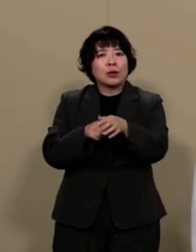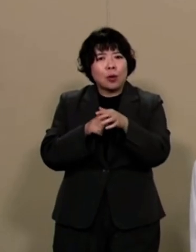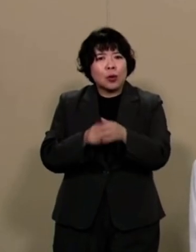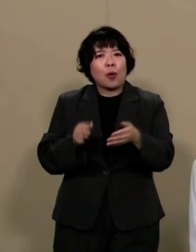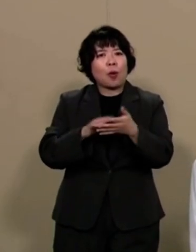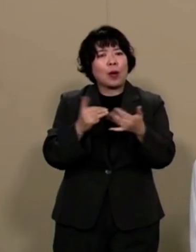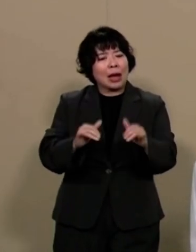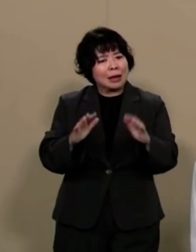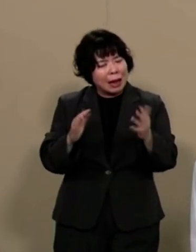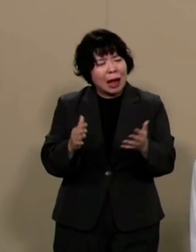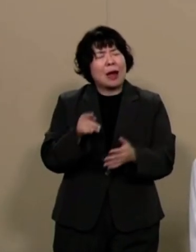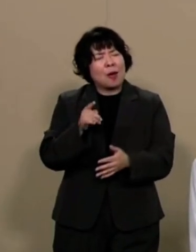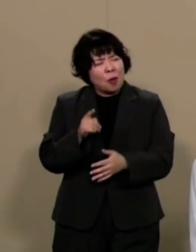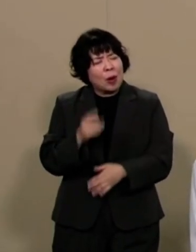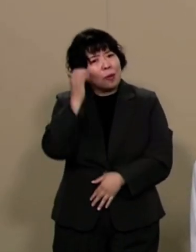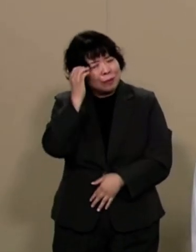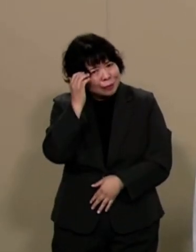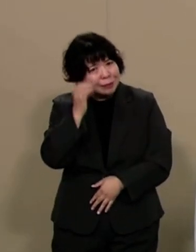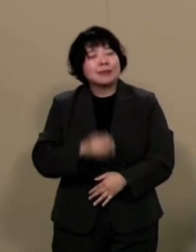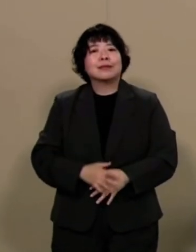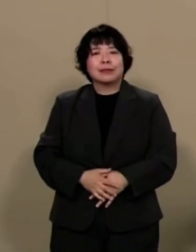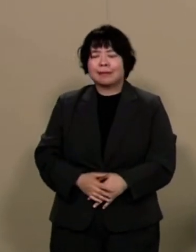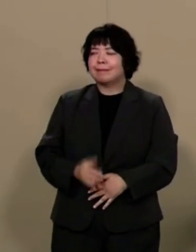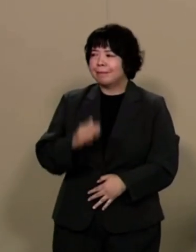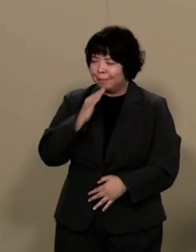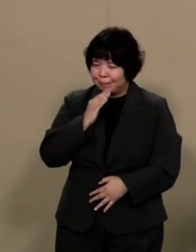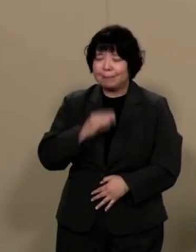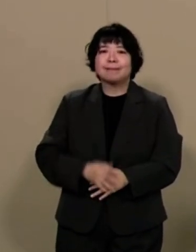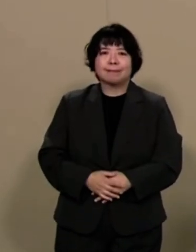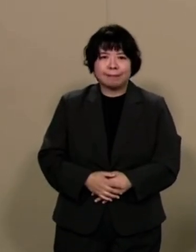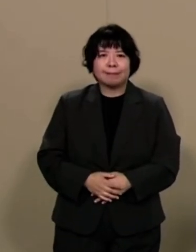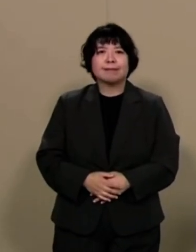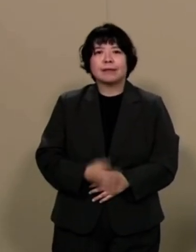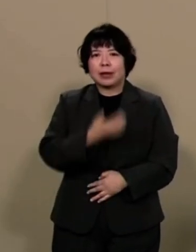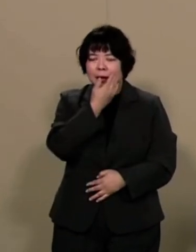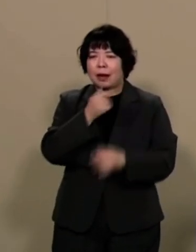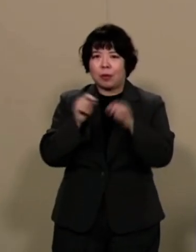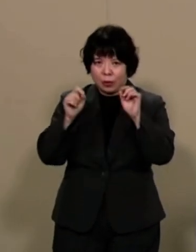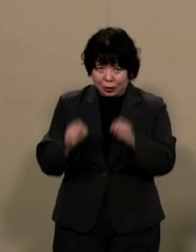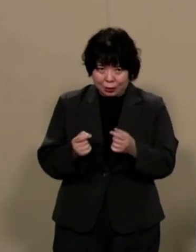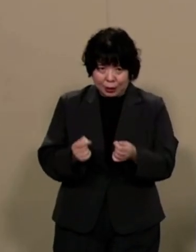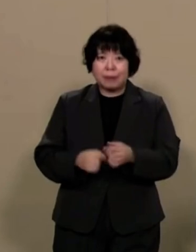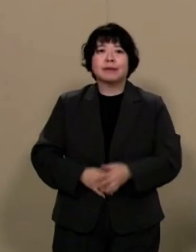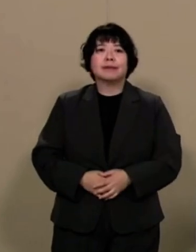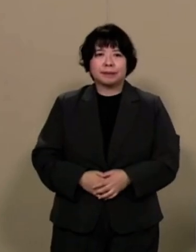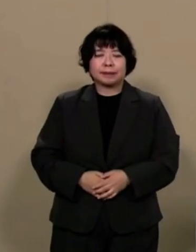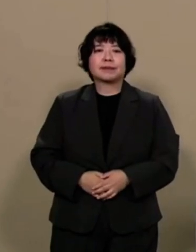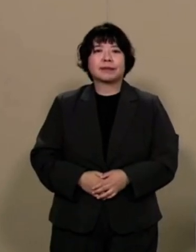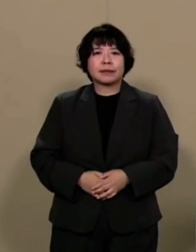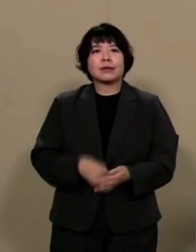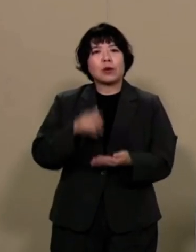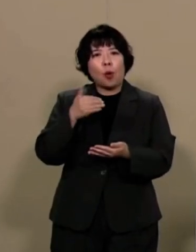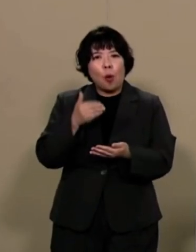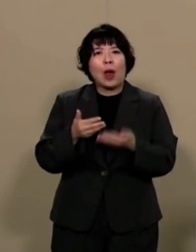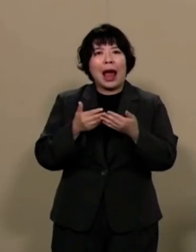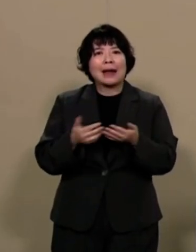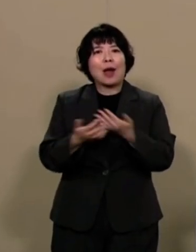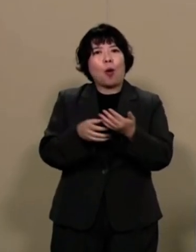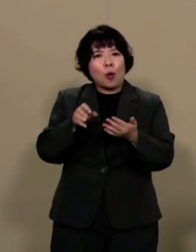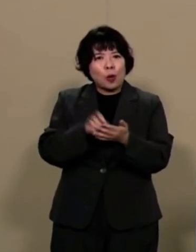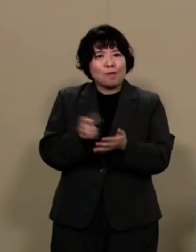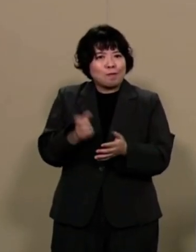ないことこちらも深刻ですはい重要な問題だと思います食料安全保障を